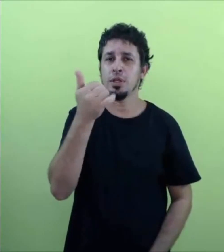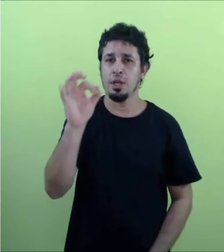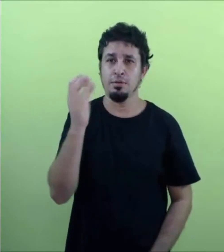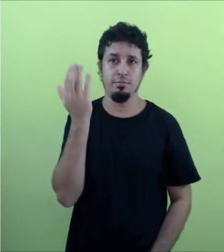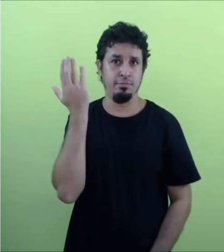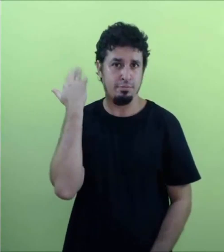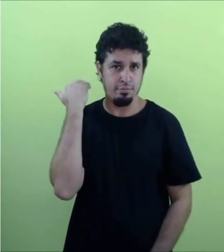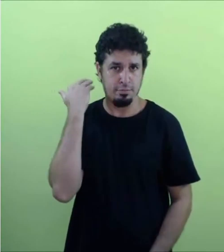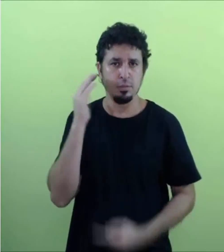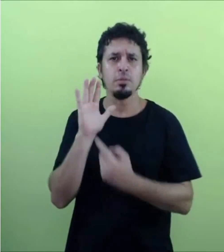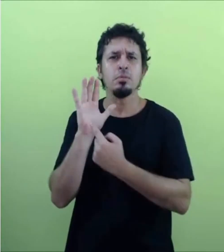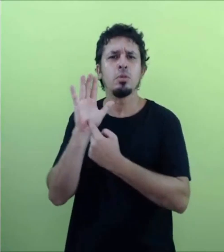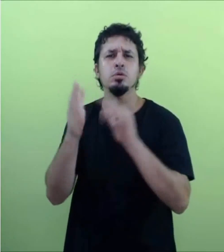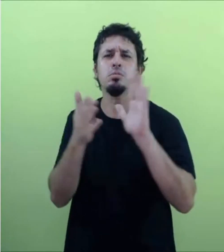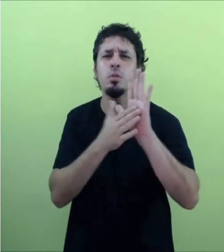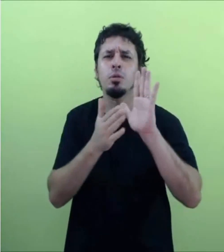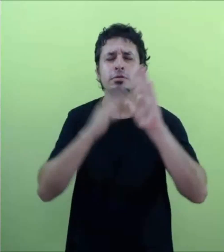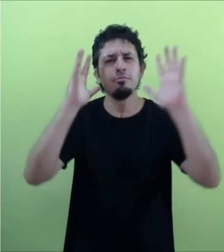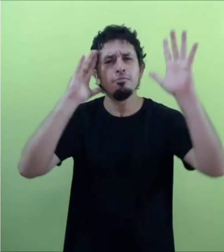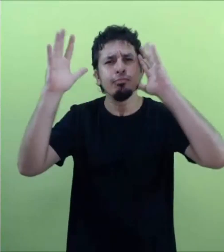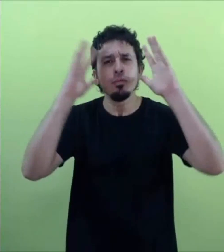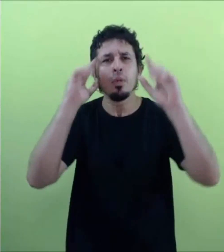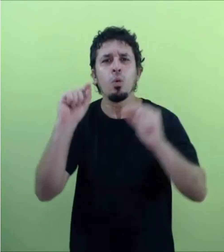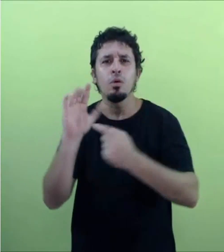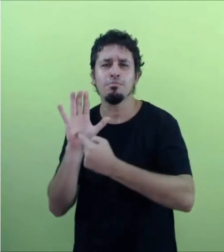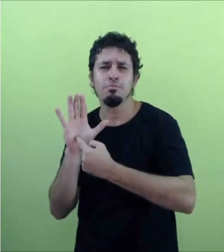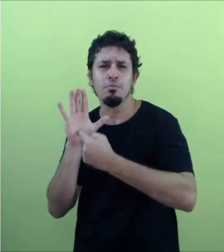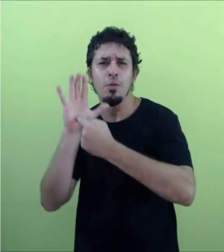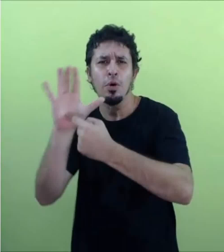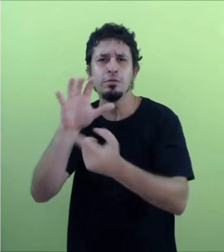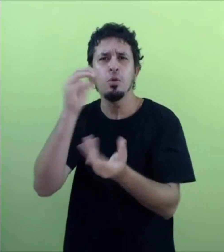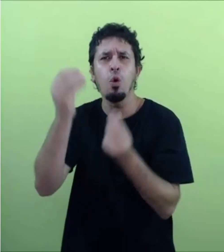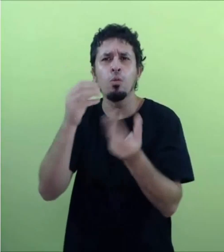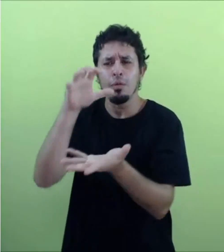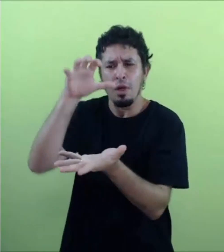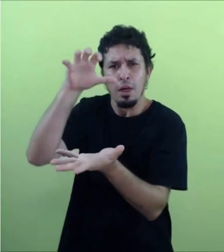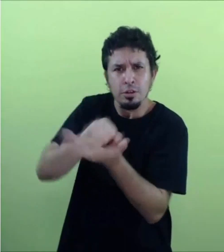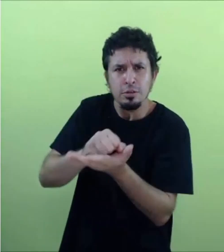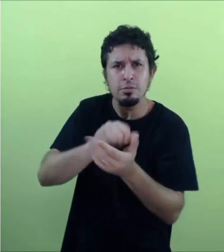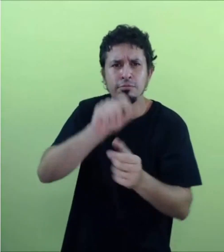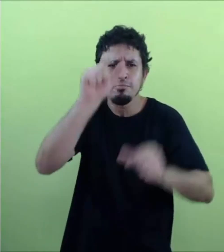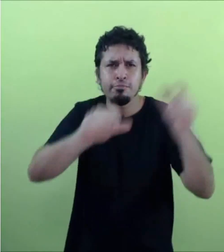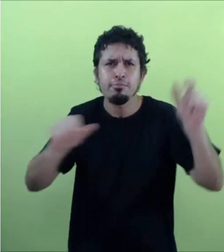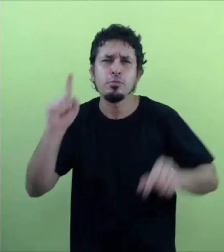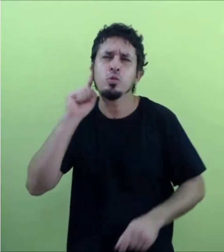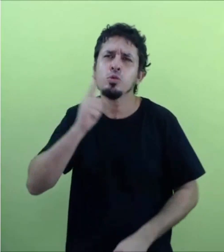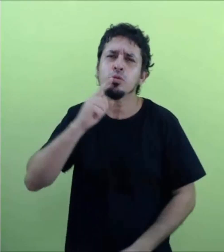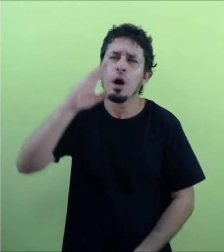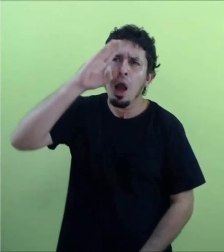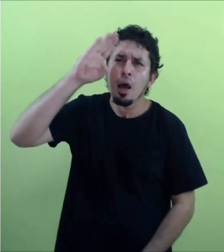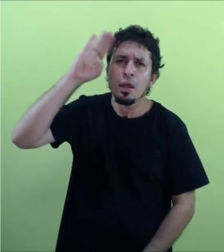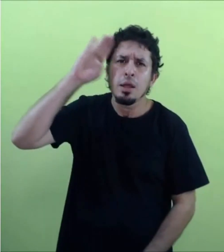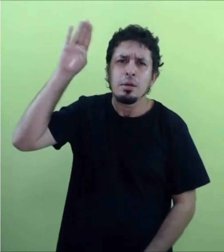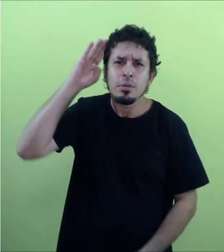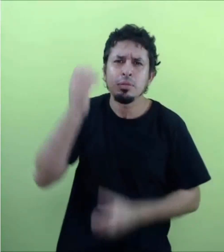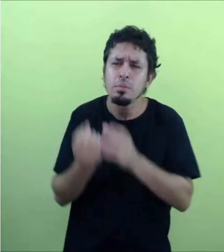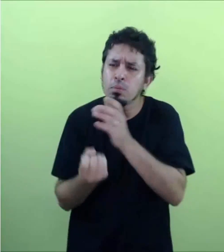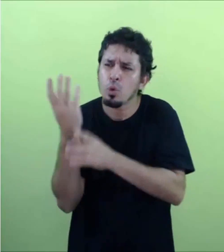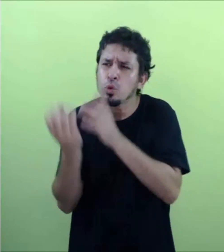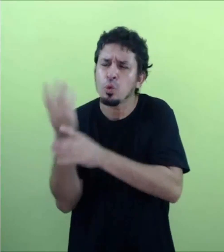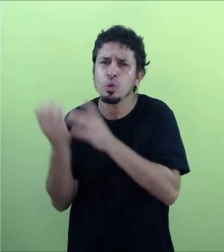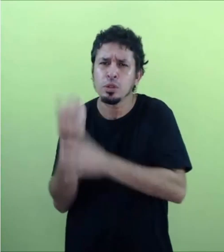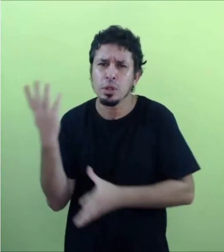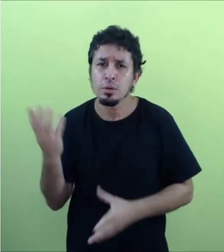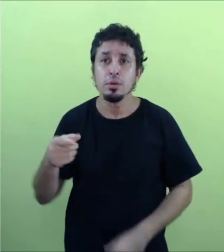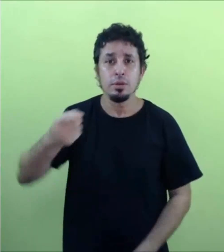e apresentar uma proposta de normatização da produção acadêmica de pessoas surdas. Partindo do